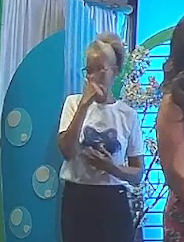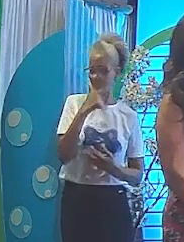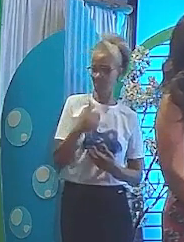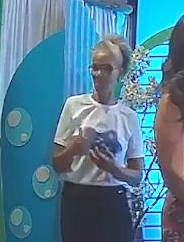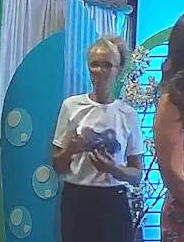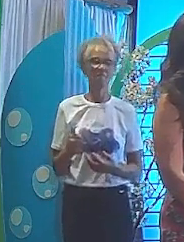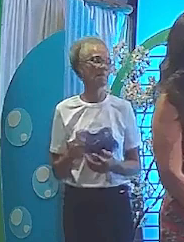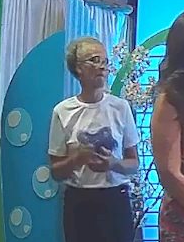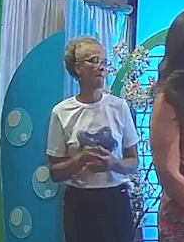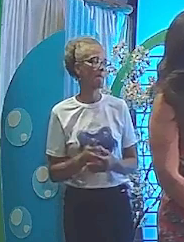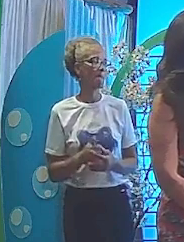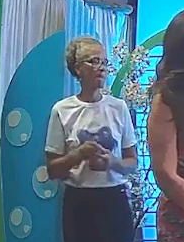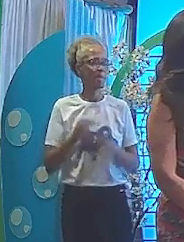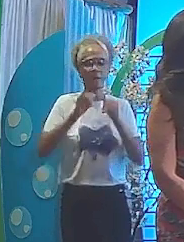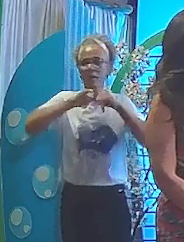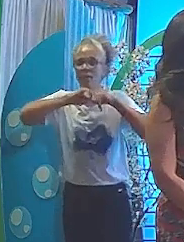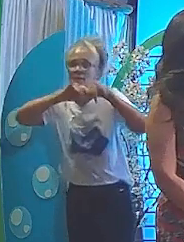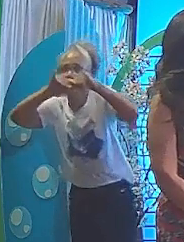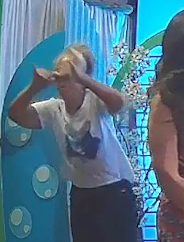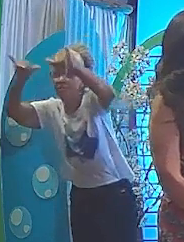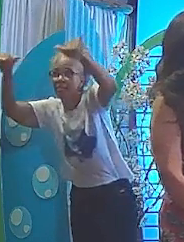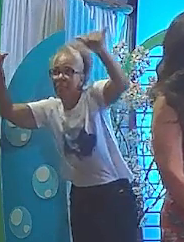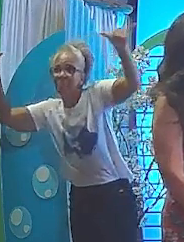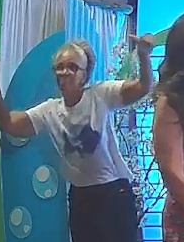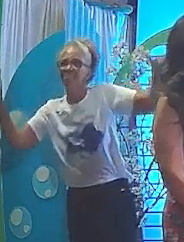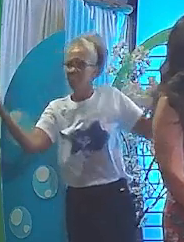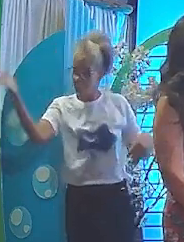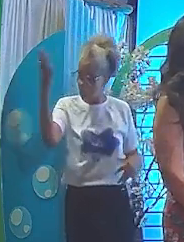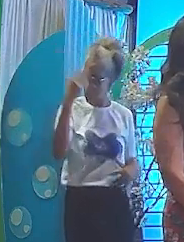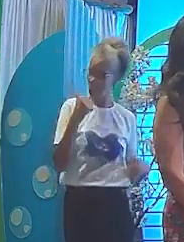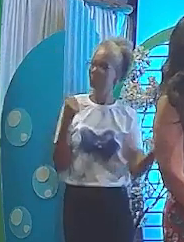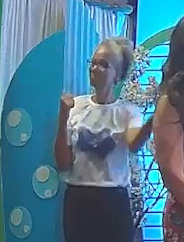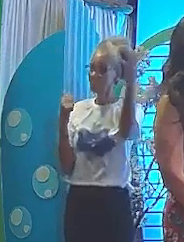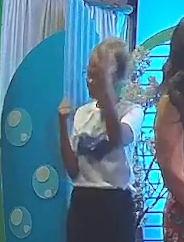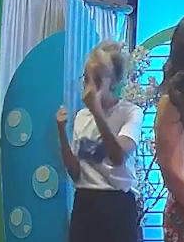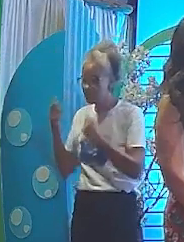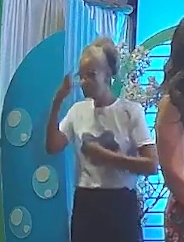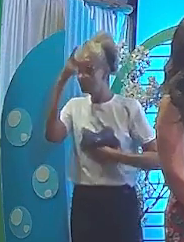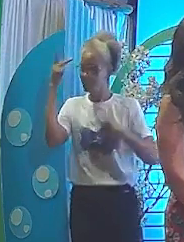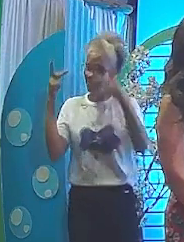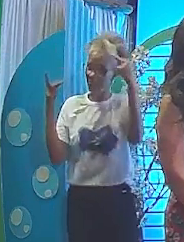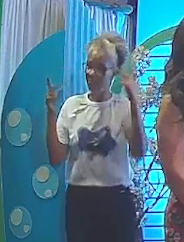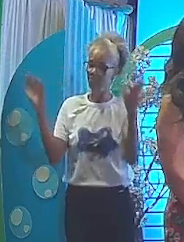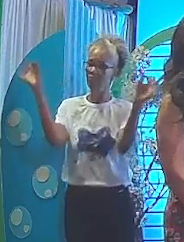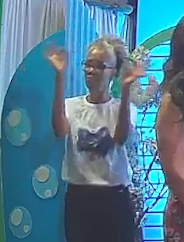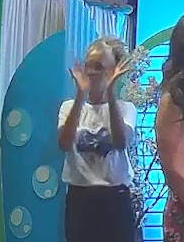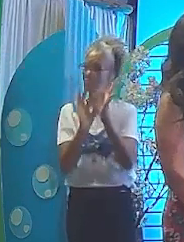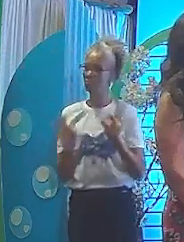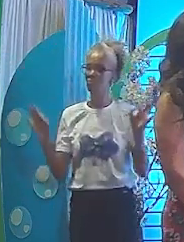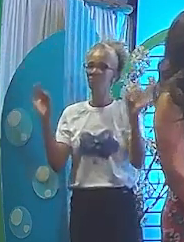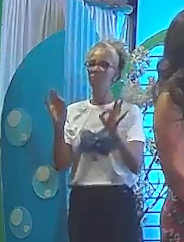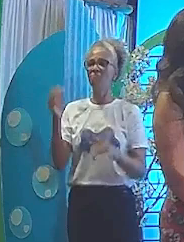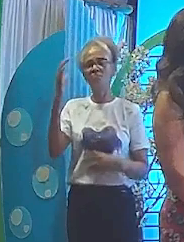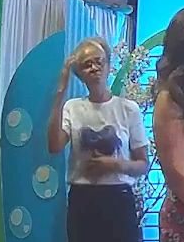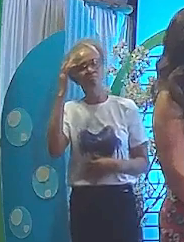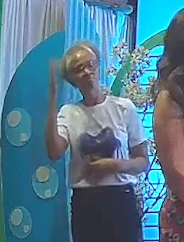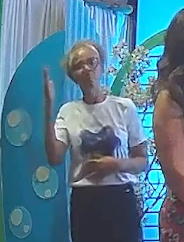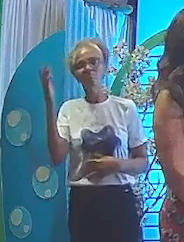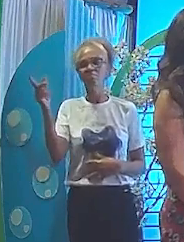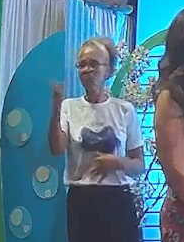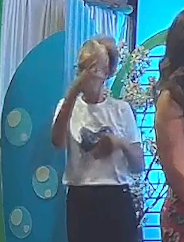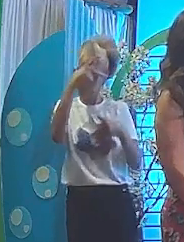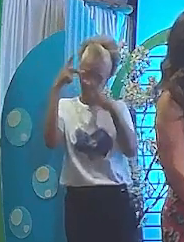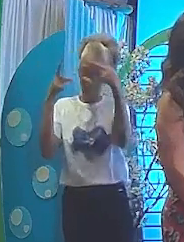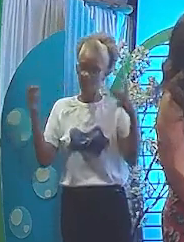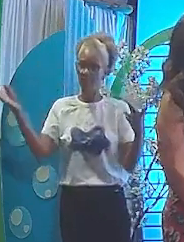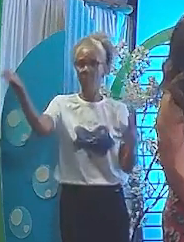vocês também para divulgar, chamar as pessoas para participarem, porque é um projeto que é feito pensado para nós.